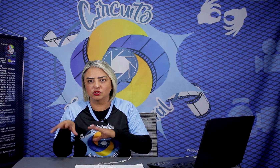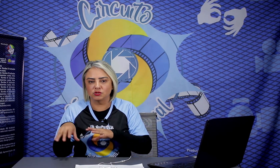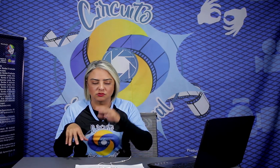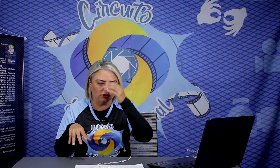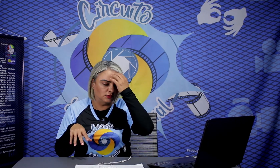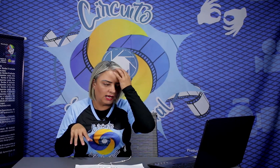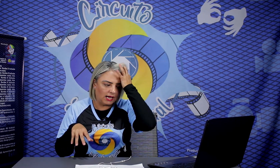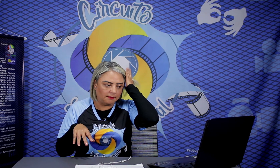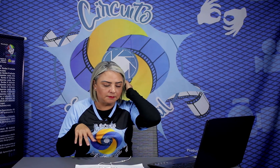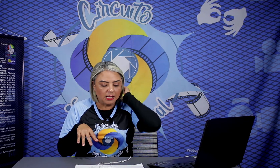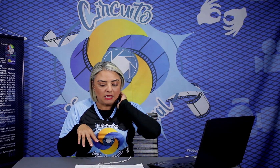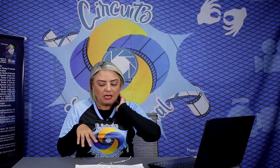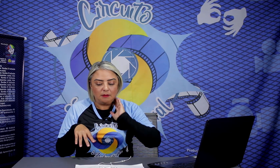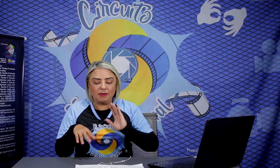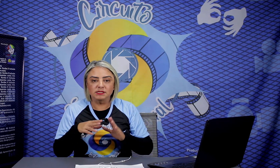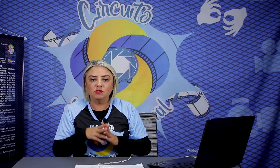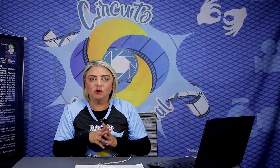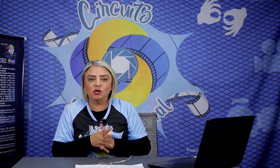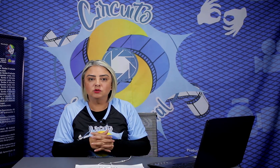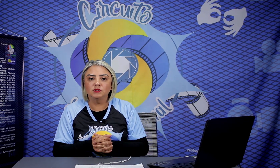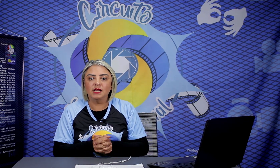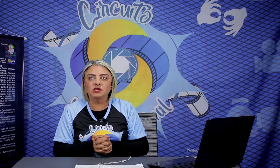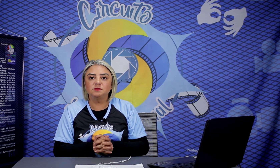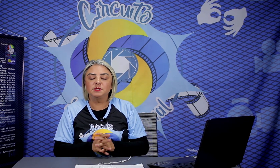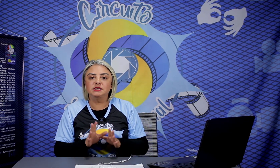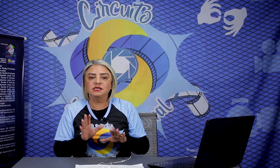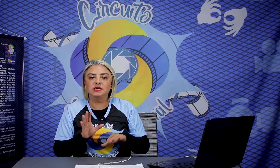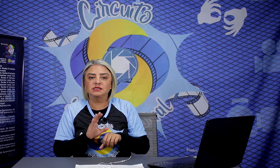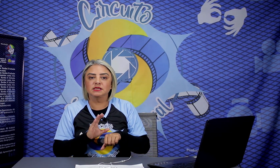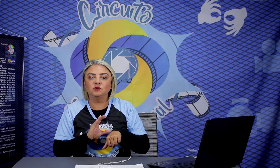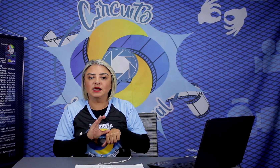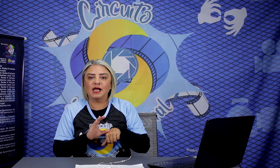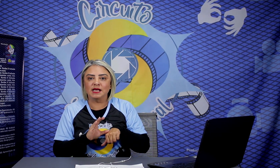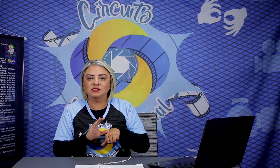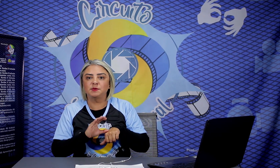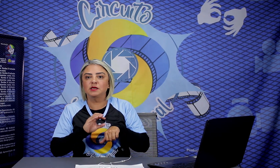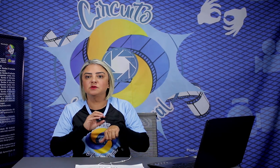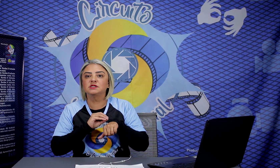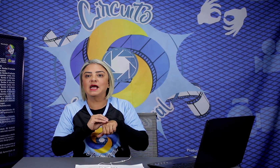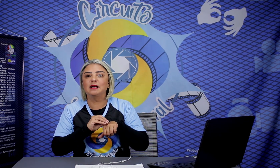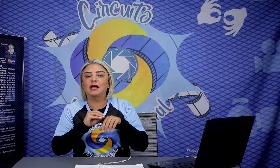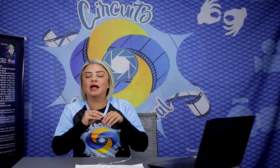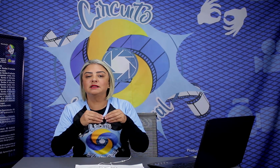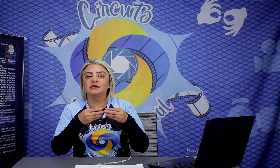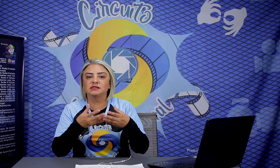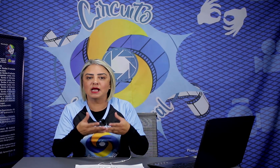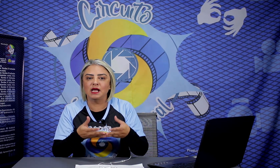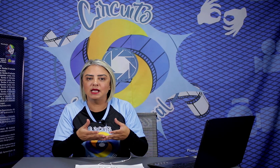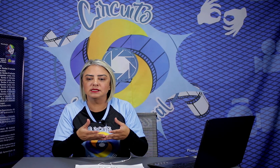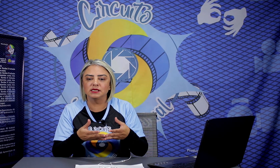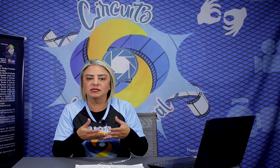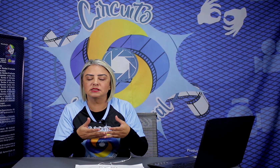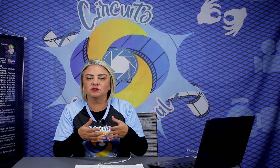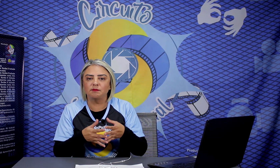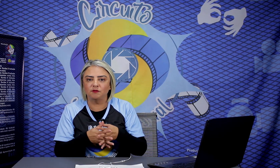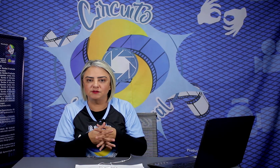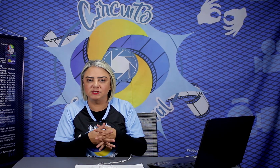de lugar. Mas em qualquer outro lugar a gente precisa do CAS para nos atestar essa questão da